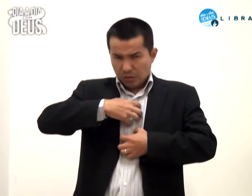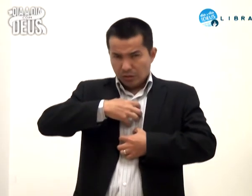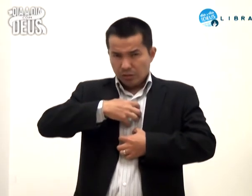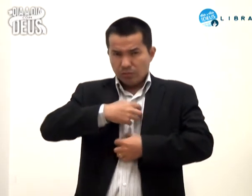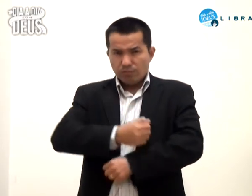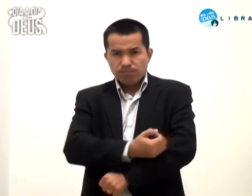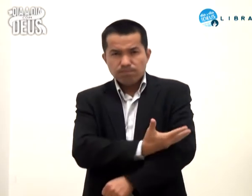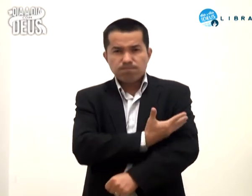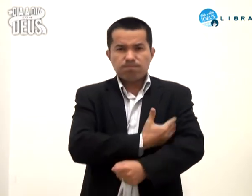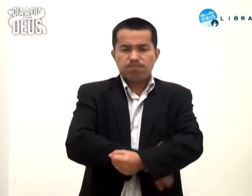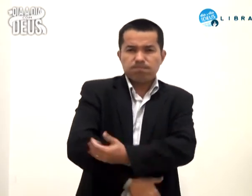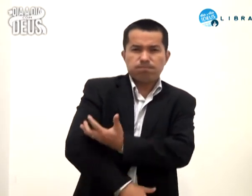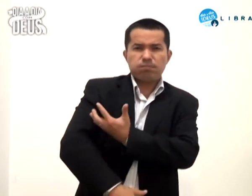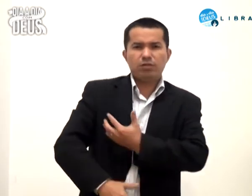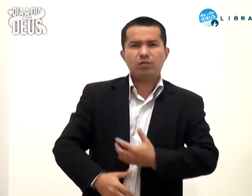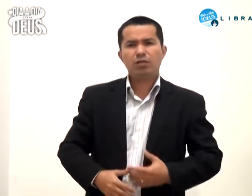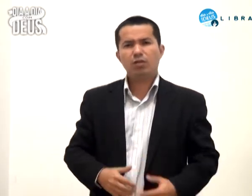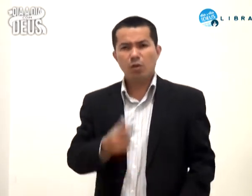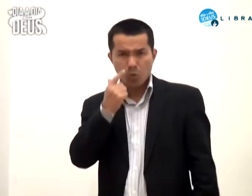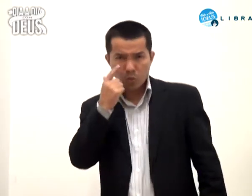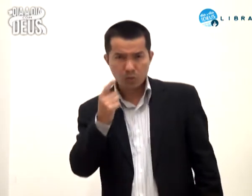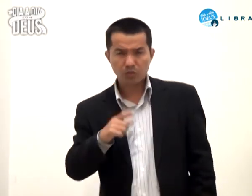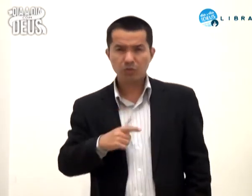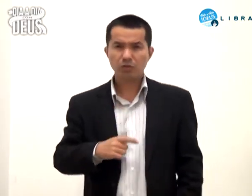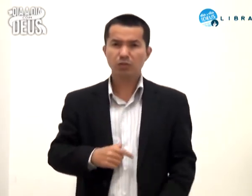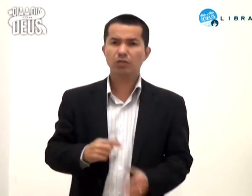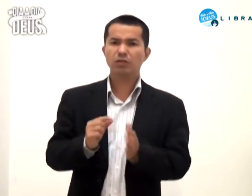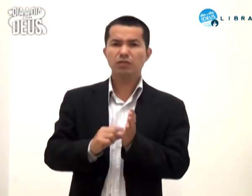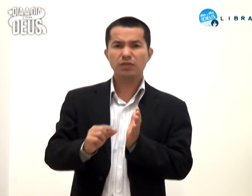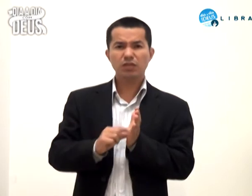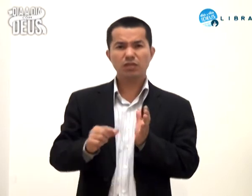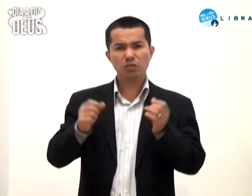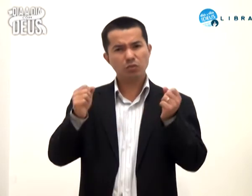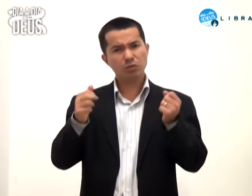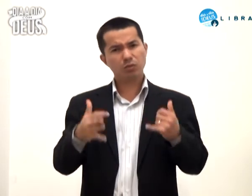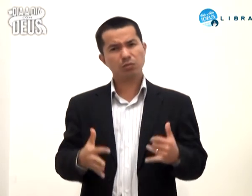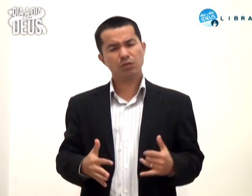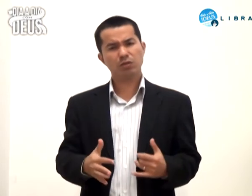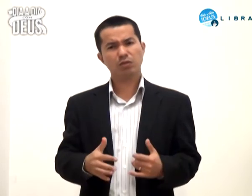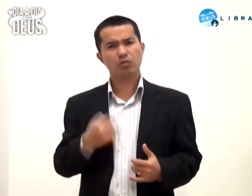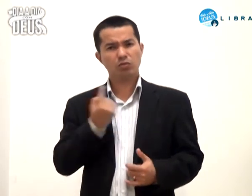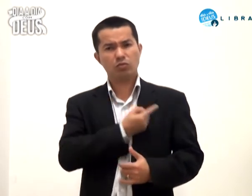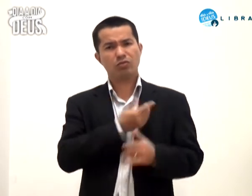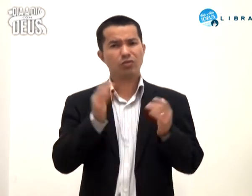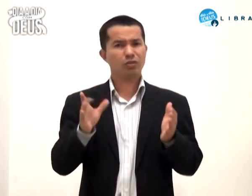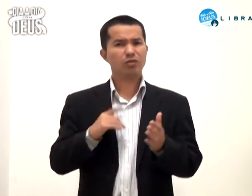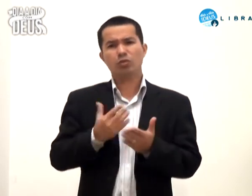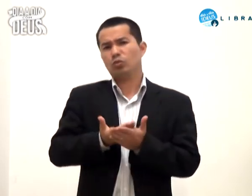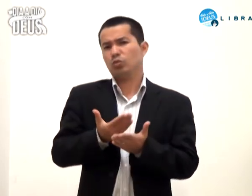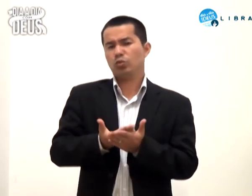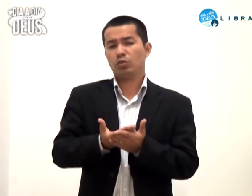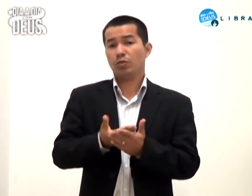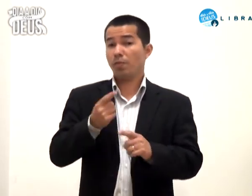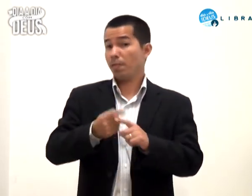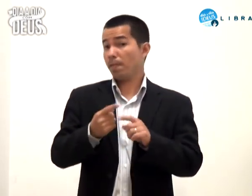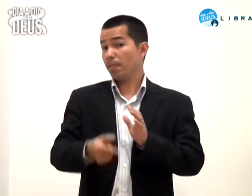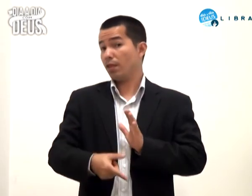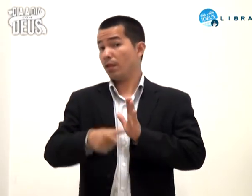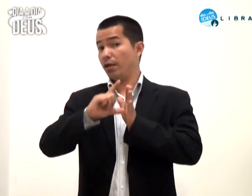voluntário e é algo espiritual. Olha só o que diz o verso que nós estudamos